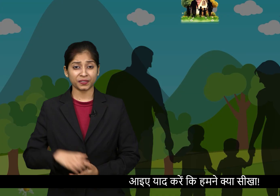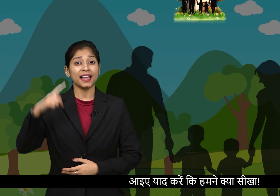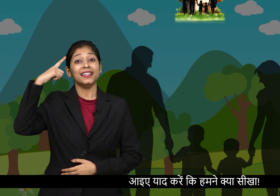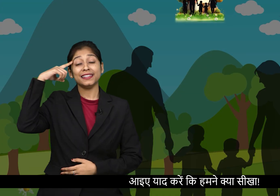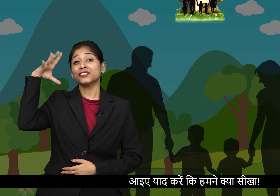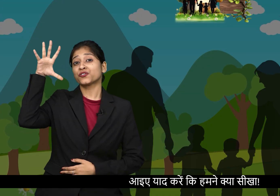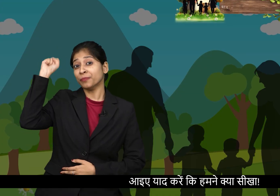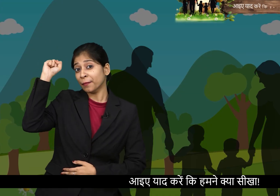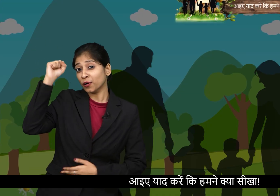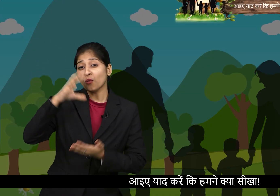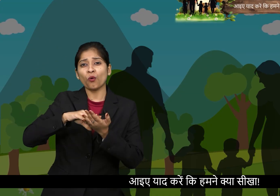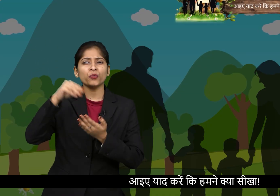आइए याद करें कि हमने क्या सीखा।